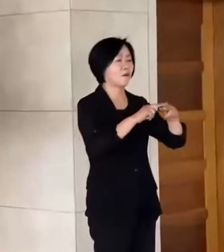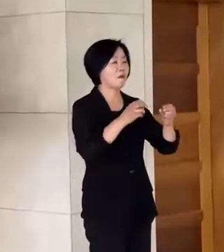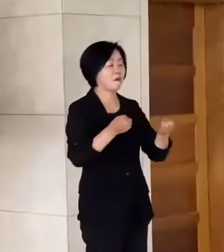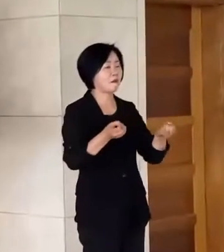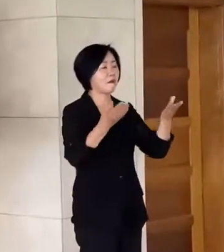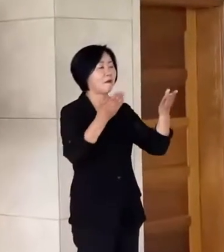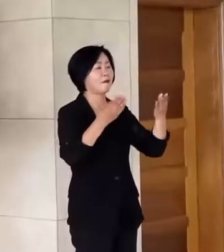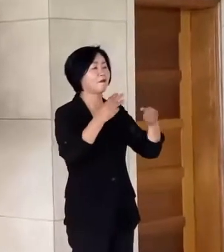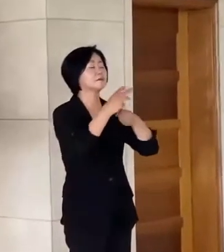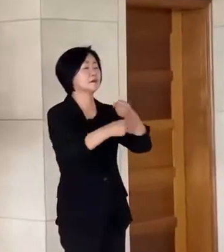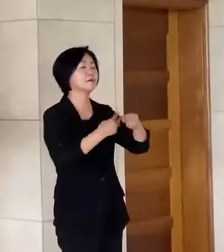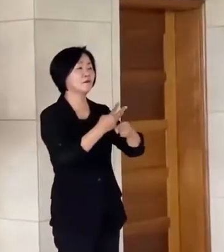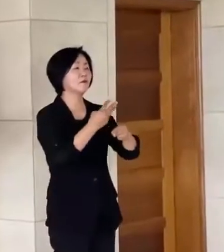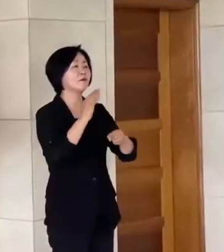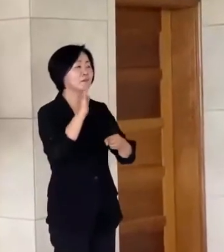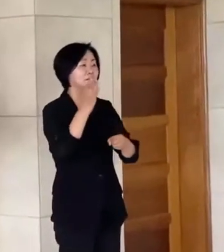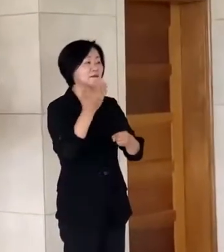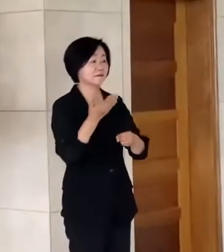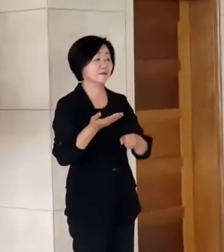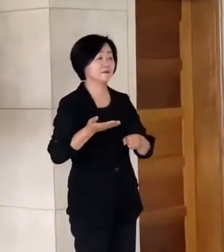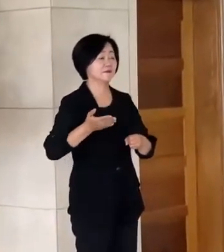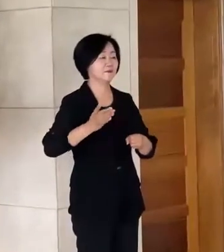김삼준이라는 얘기를 한대요.